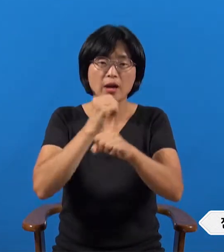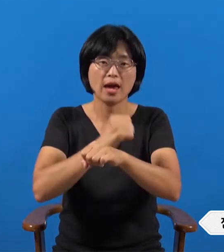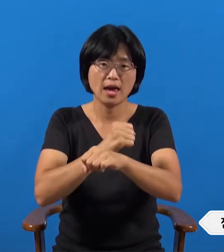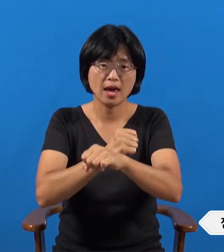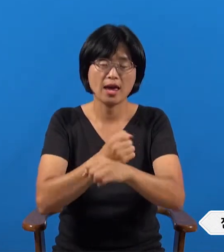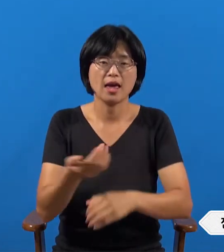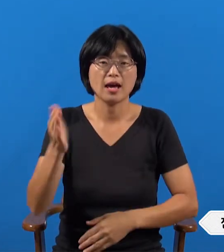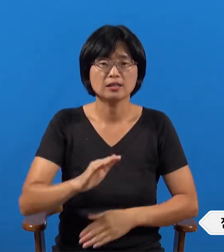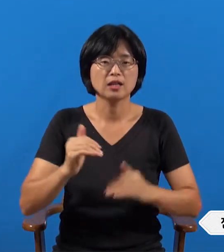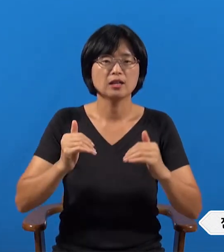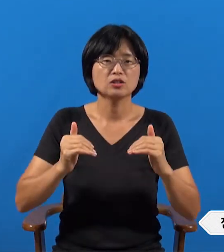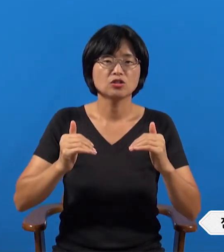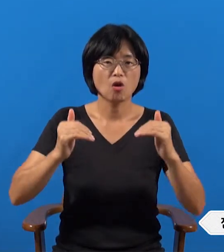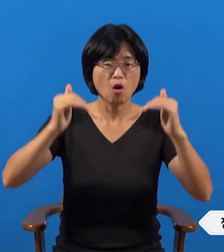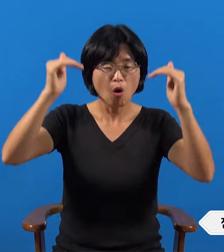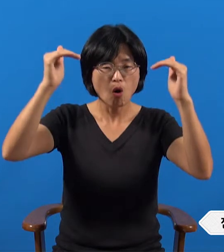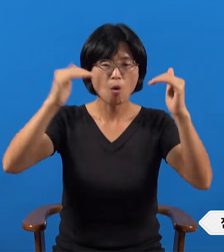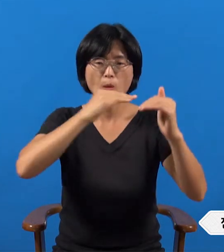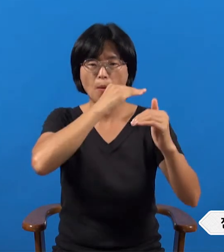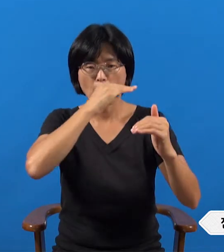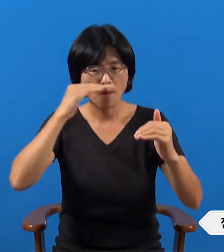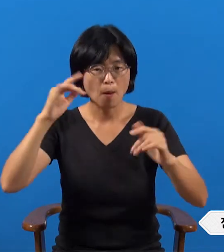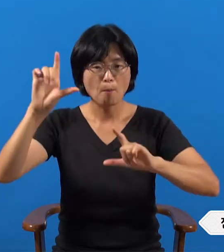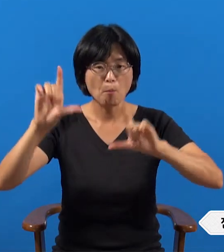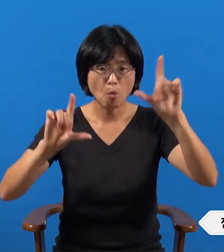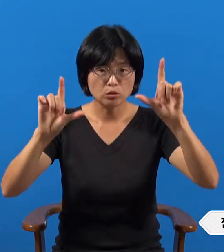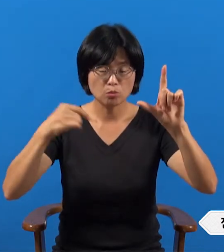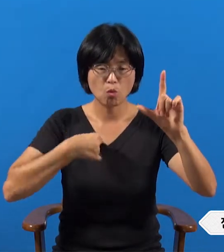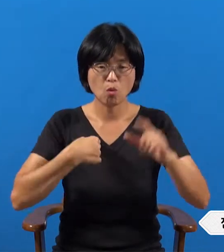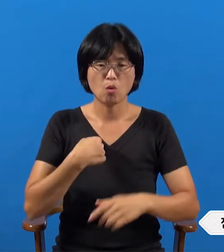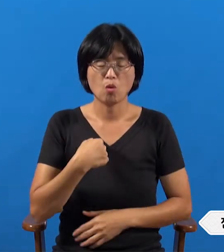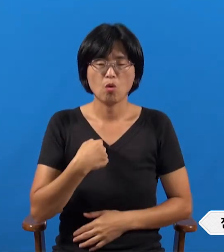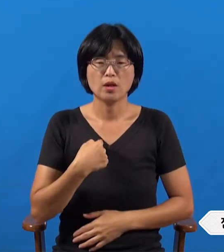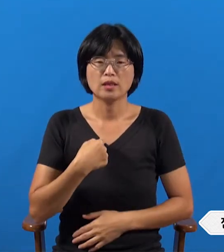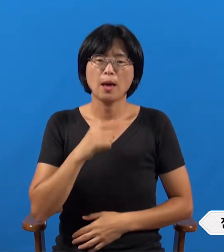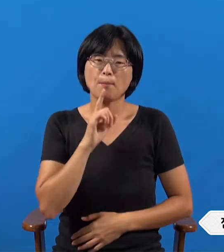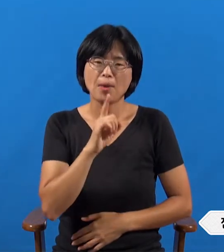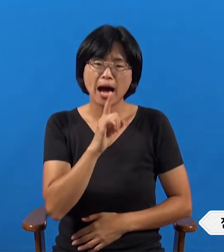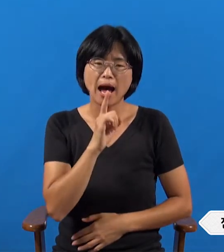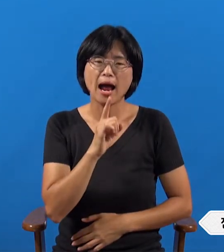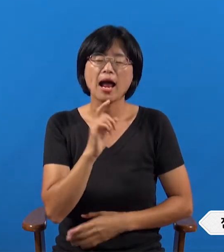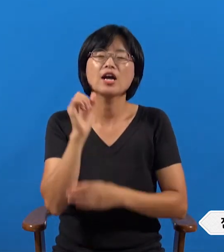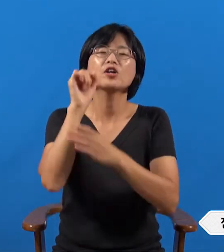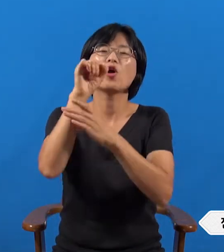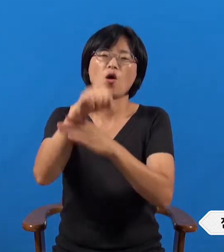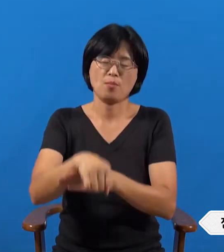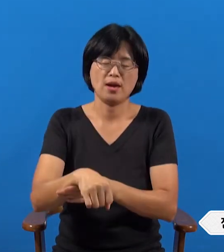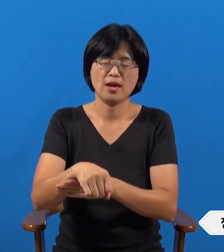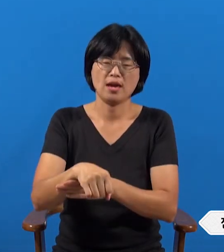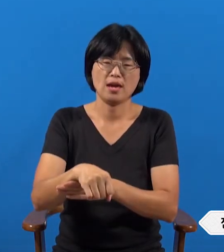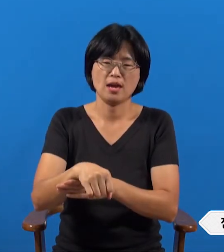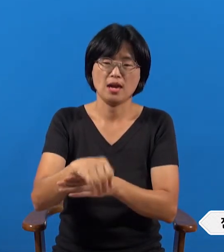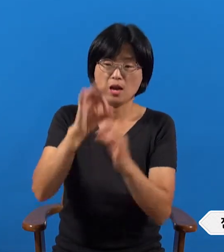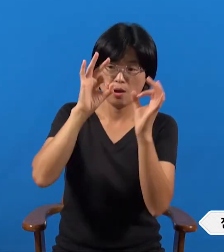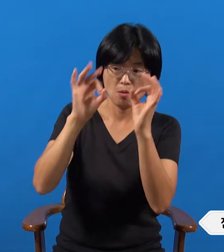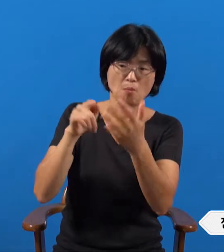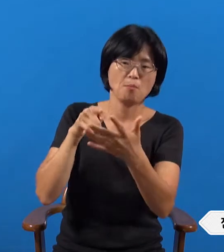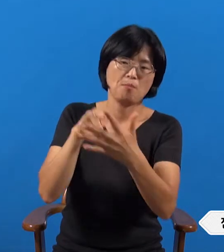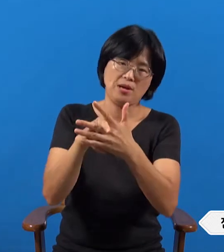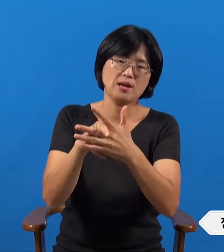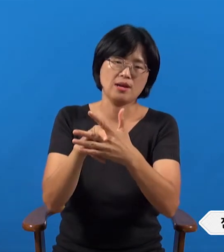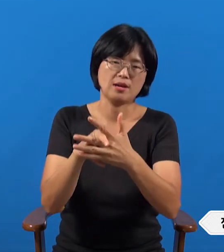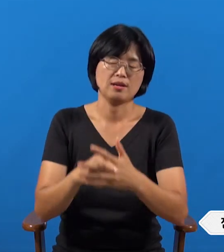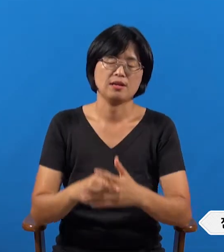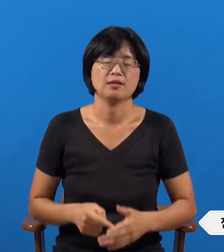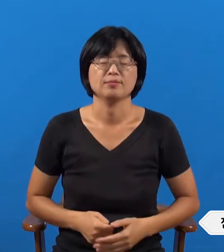할지라도 정말 신앙의 성숙, 아니 경건의 모습은 나의 입술의 열매가 어떤